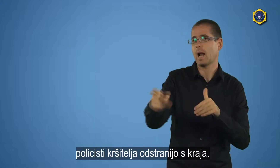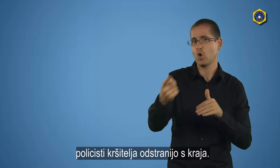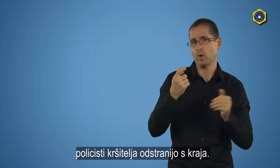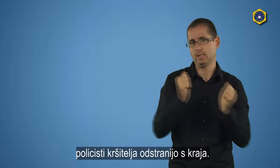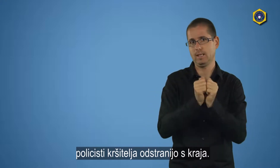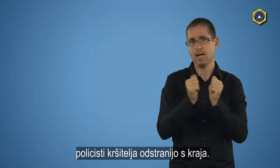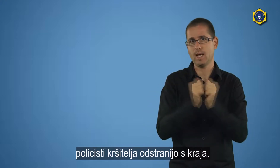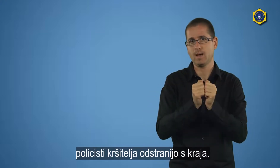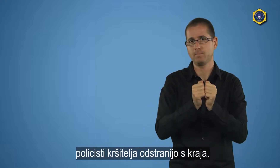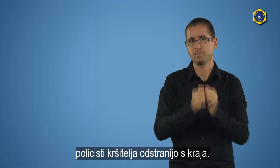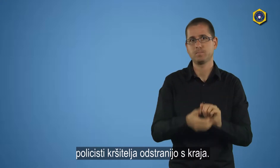kraja.